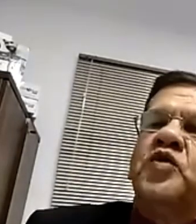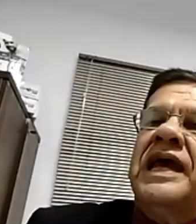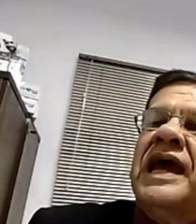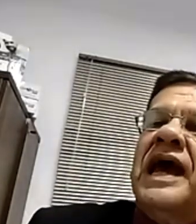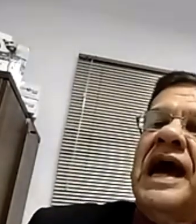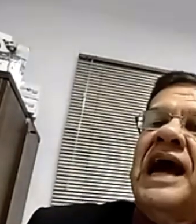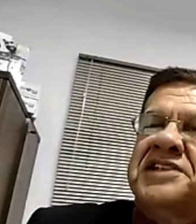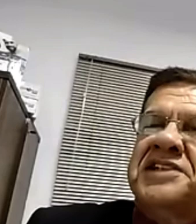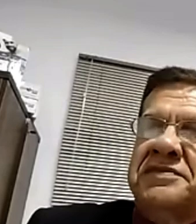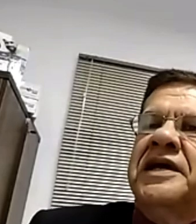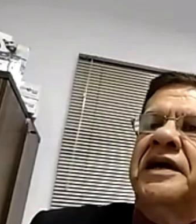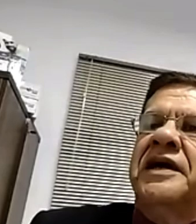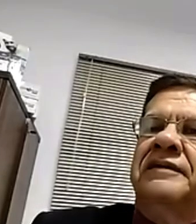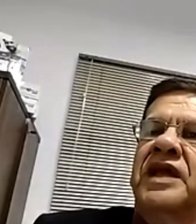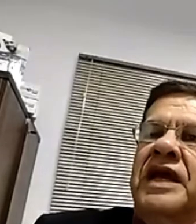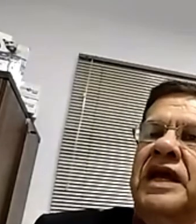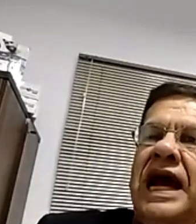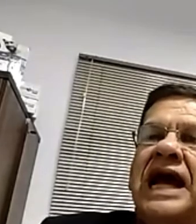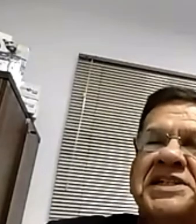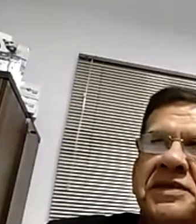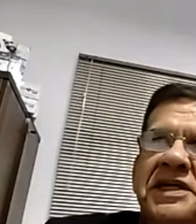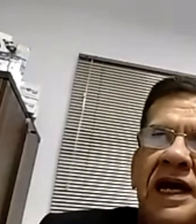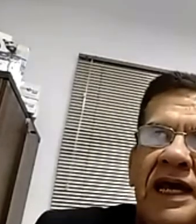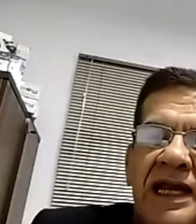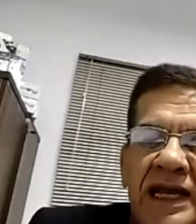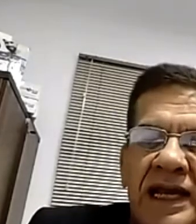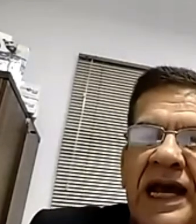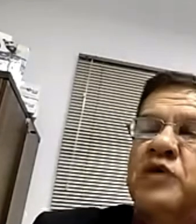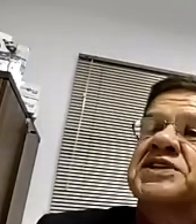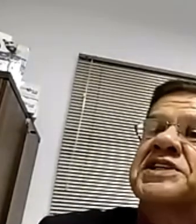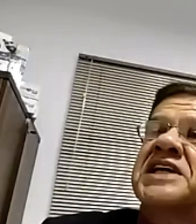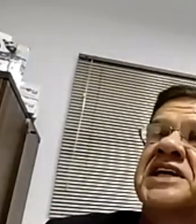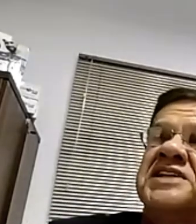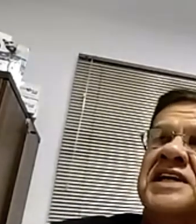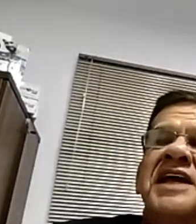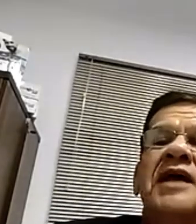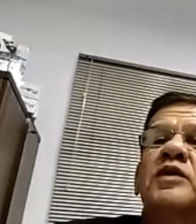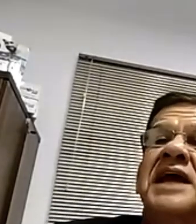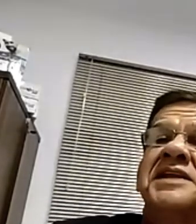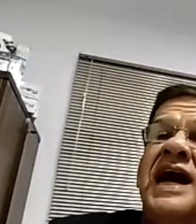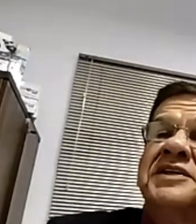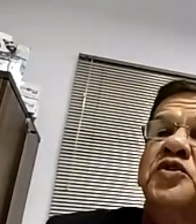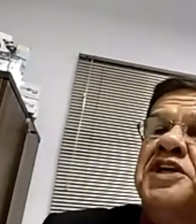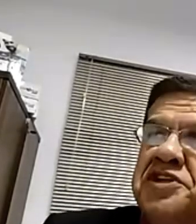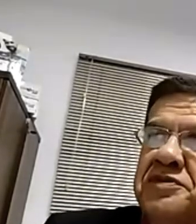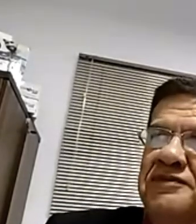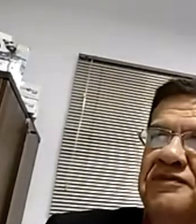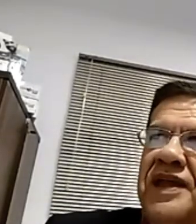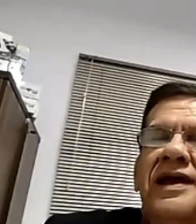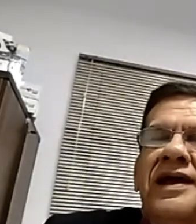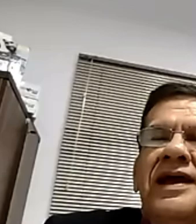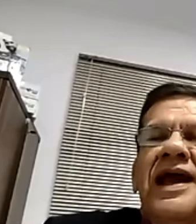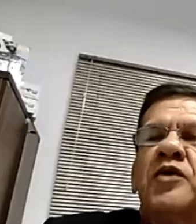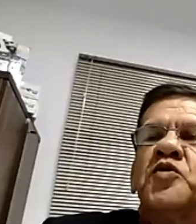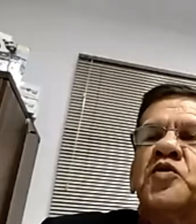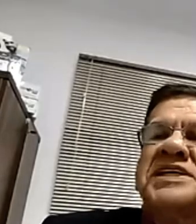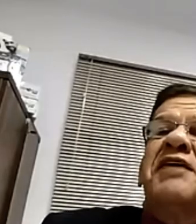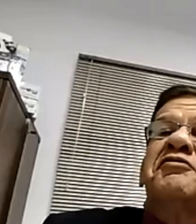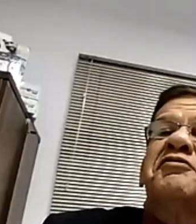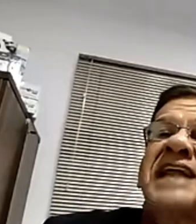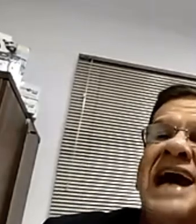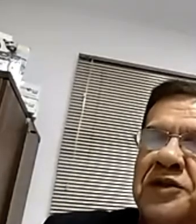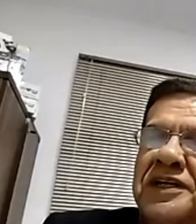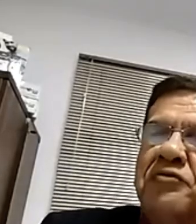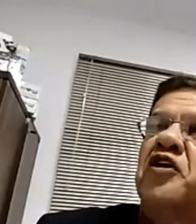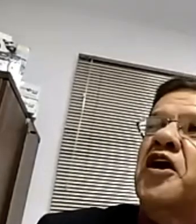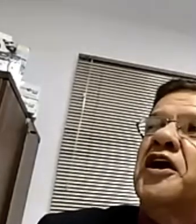é arritmia? A arritmia, ela é ausência de regularidade no ritmo. É um desafinado,